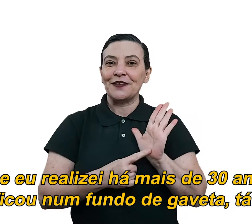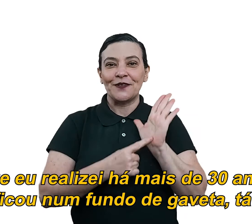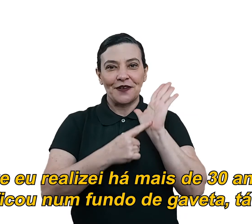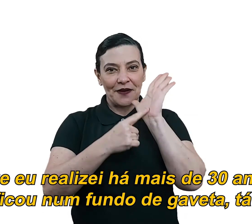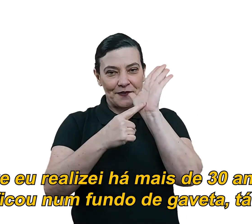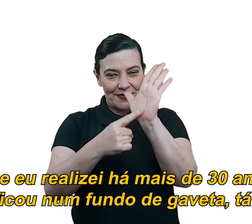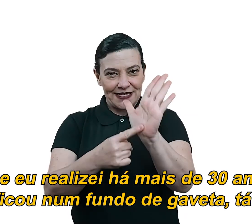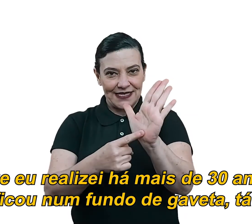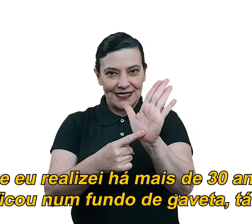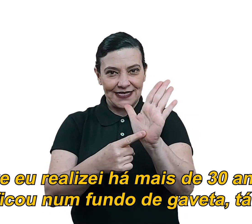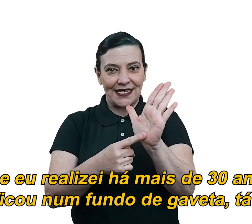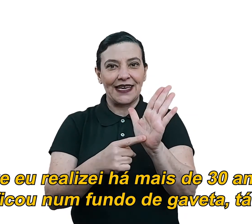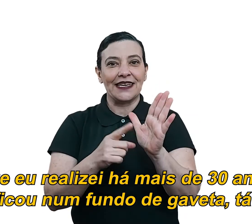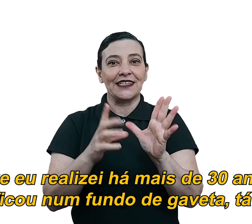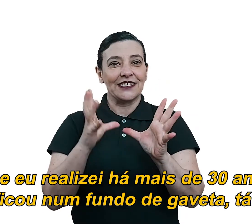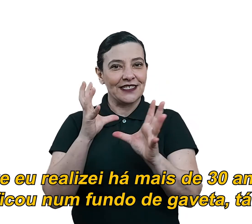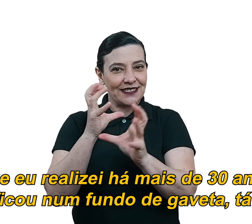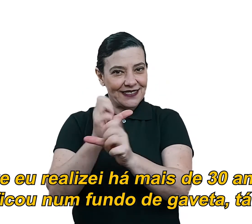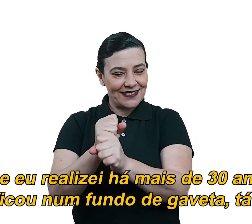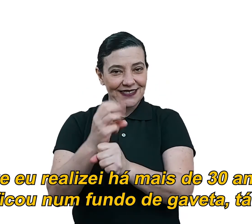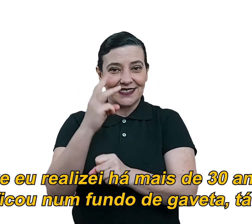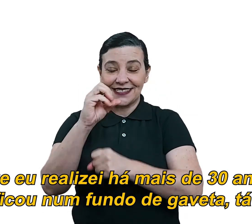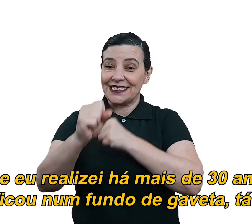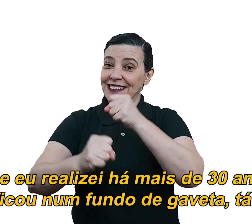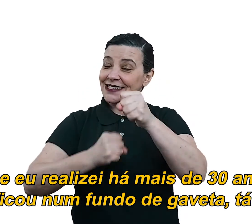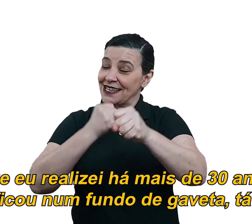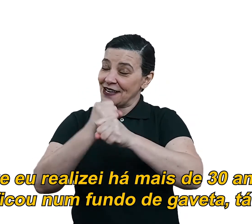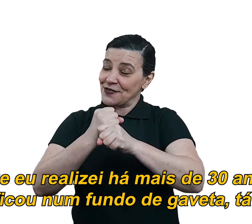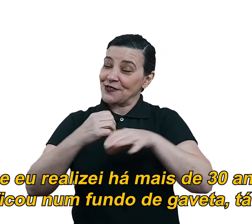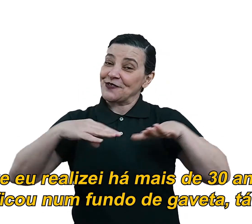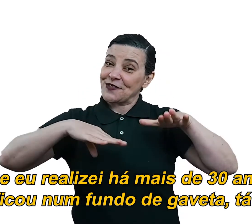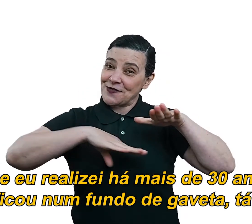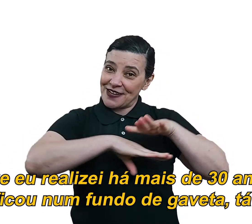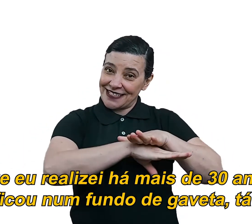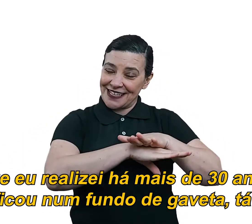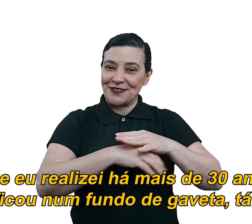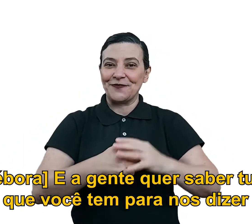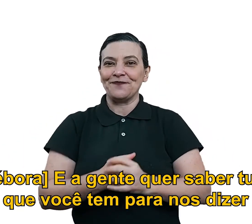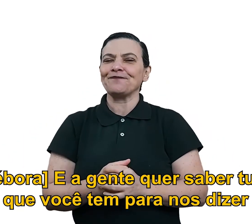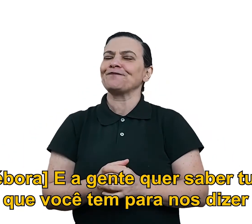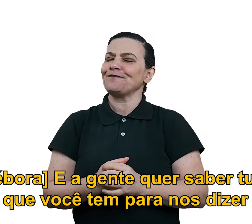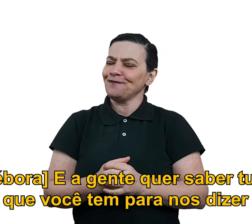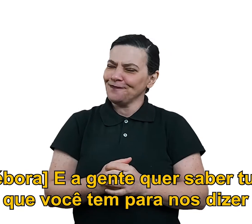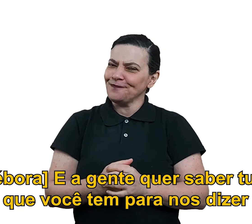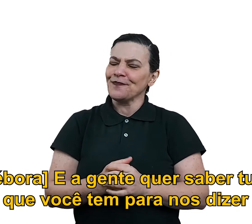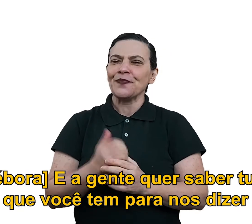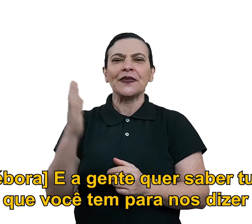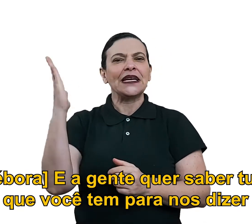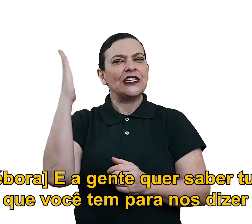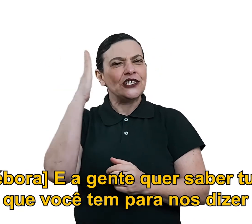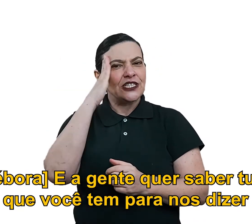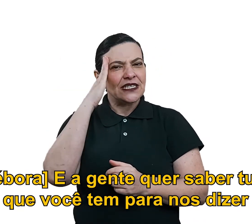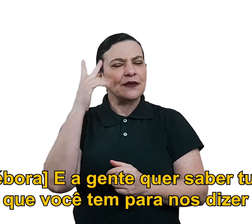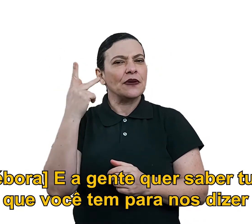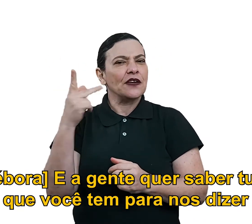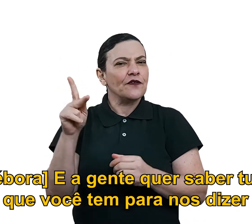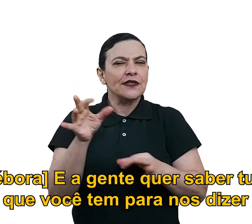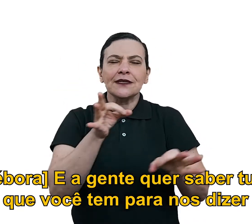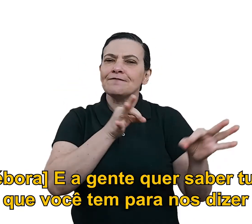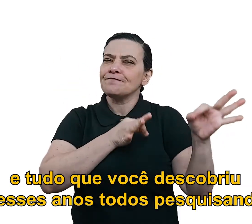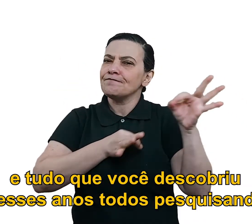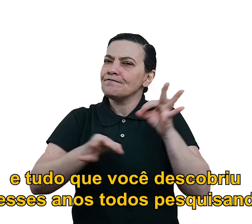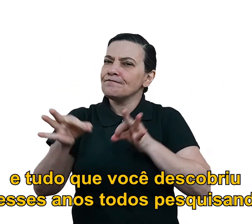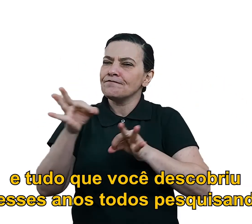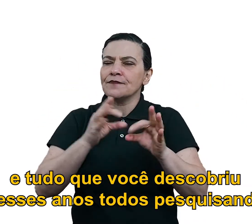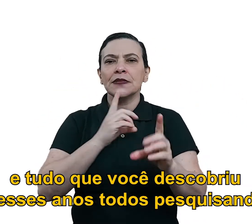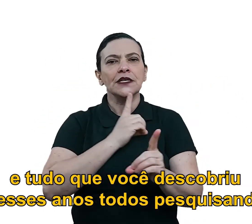que eu realizei há mais de 30 anos atrás e que ficou num fundo de gaveta, tá certo? E assim, a gente quer saber tudo que você tem para nos